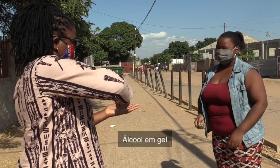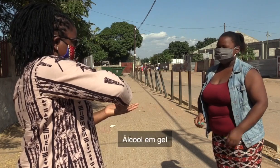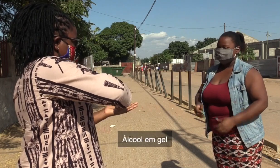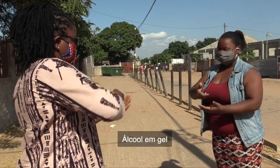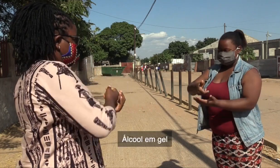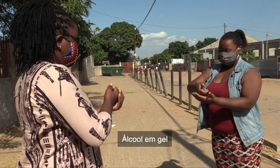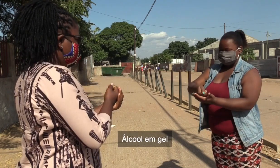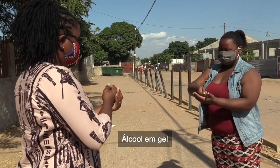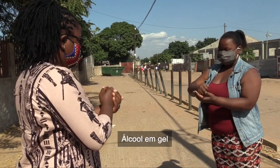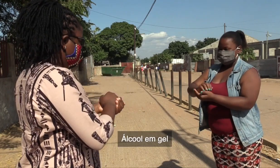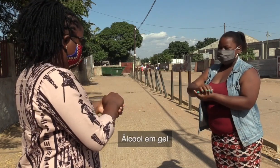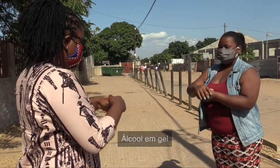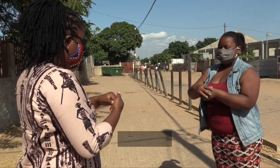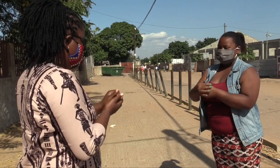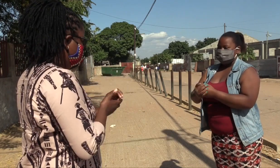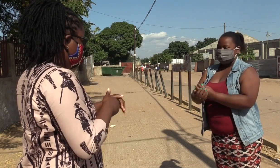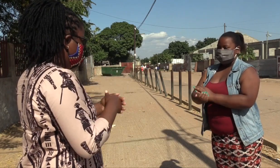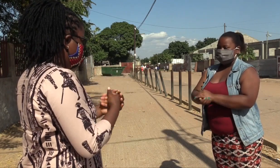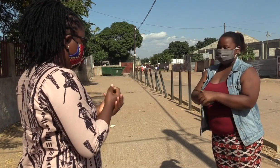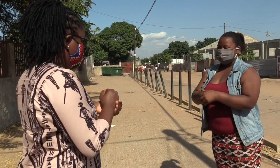Álcool Gel